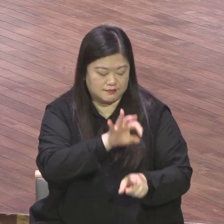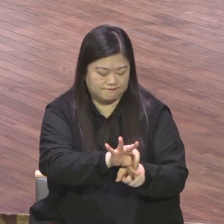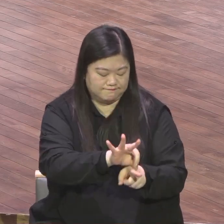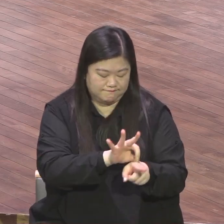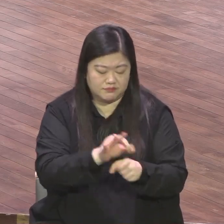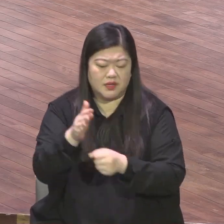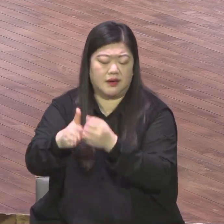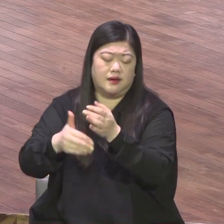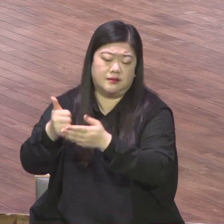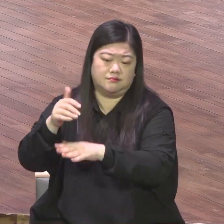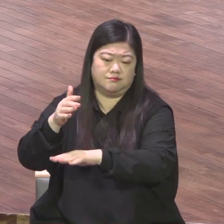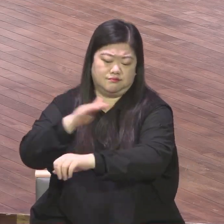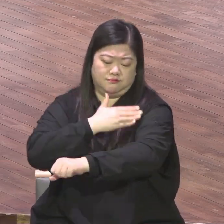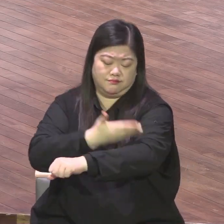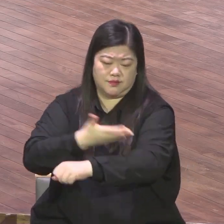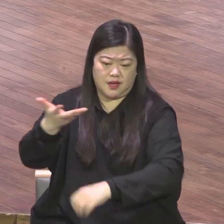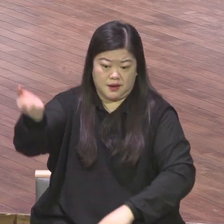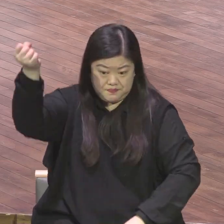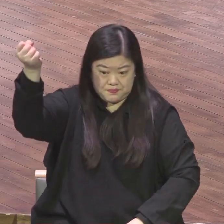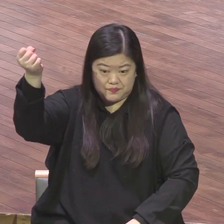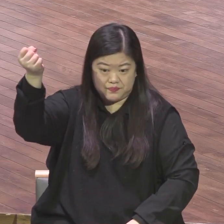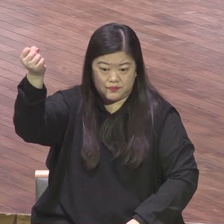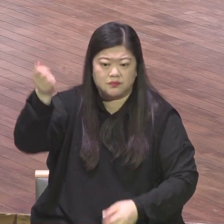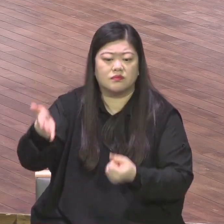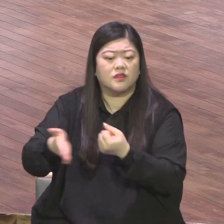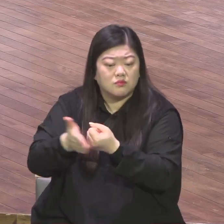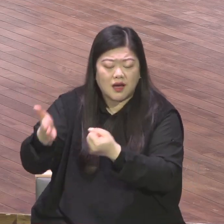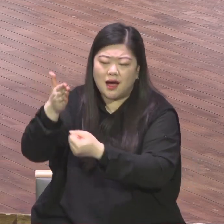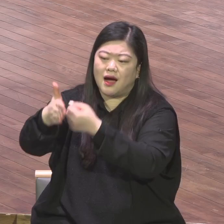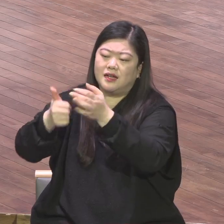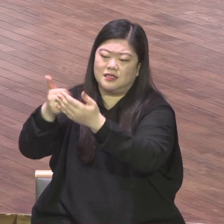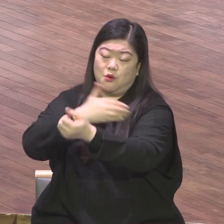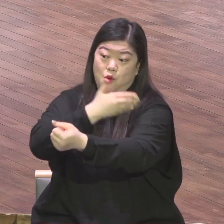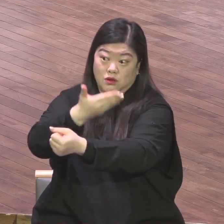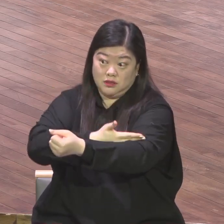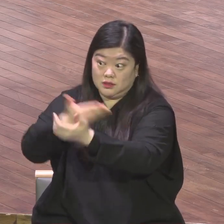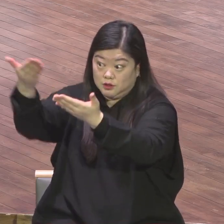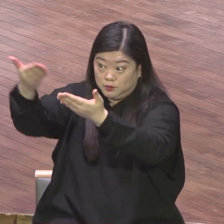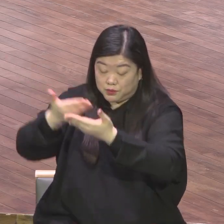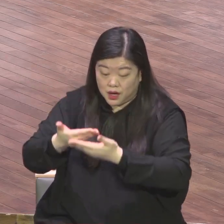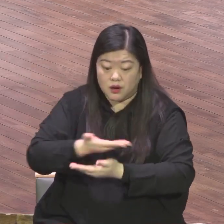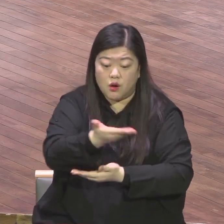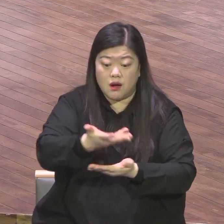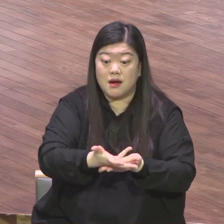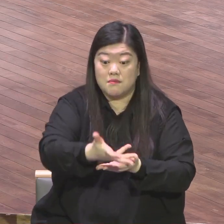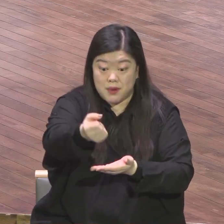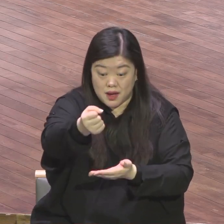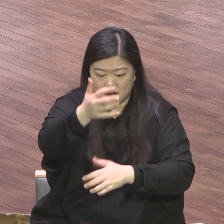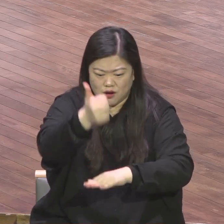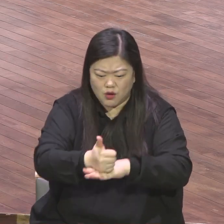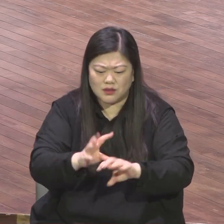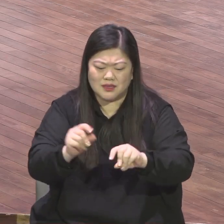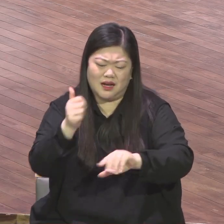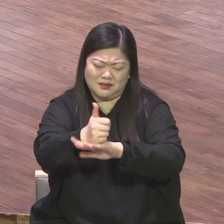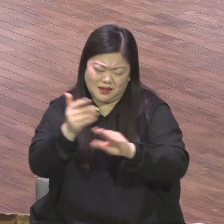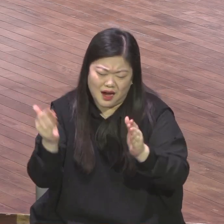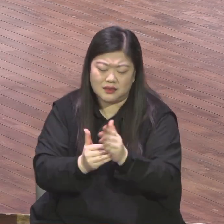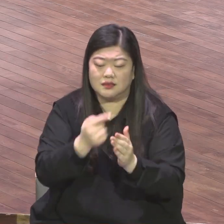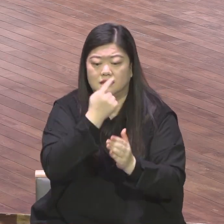아니요. 오직 성령이 되게 하시면 너희가 권능을 받고 예루살렘과 유대와 사마리아와 온 땅까지를 내 증인이 되리라